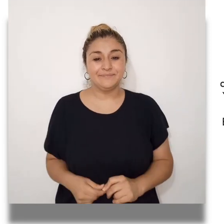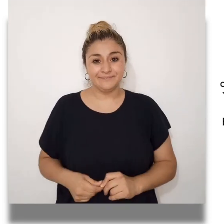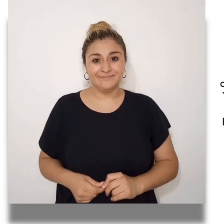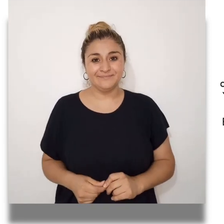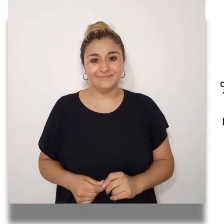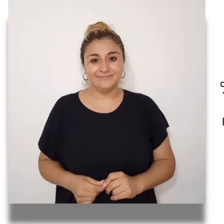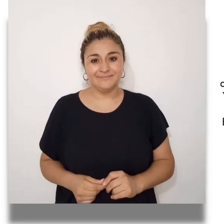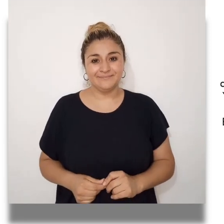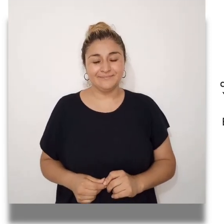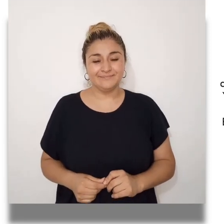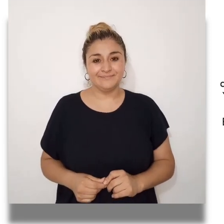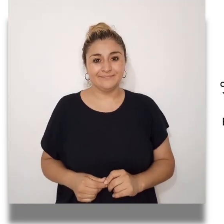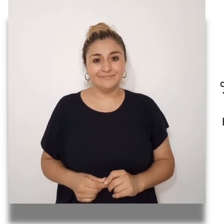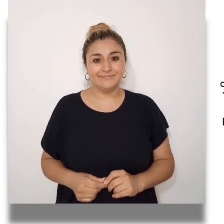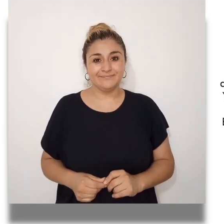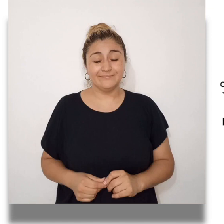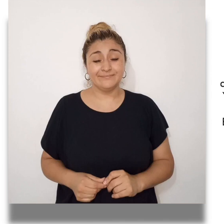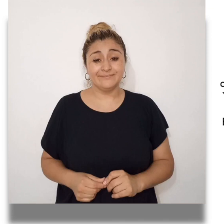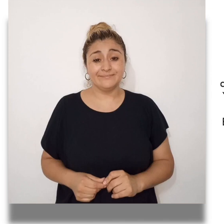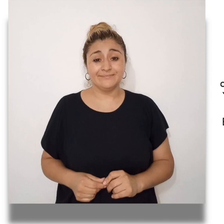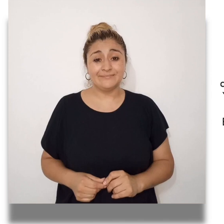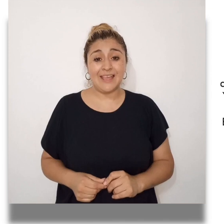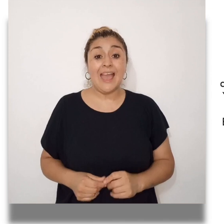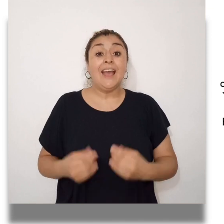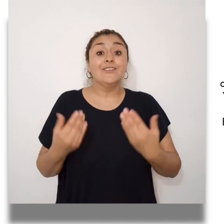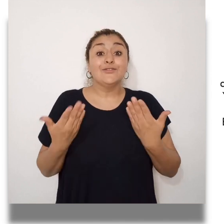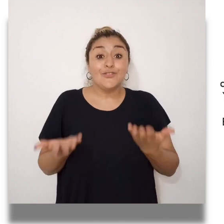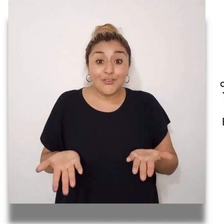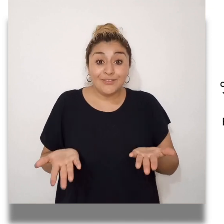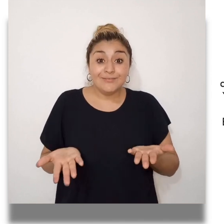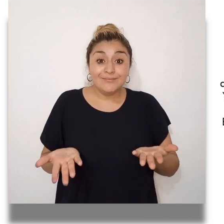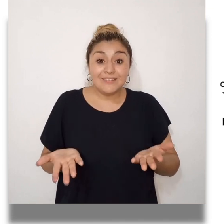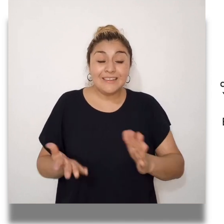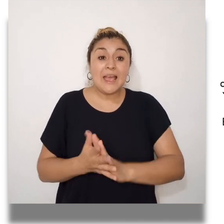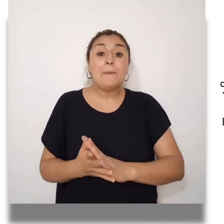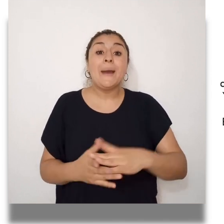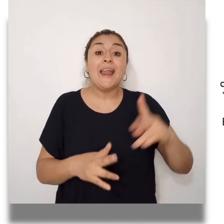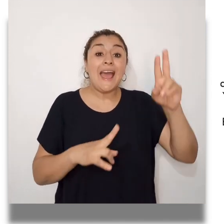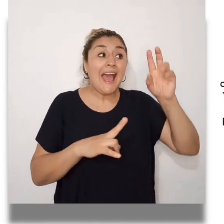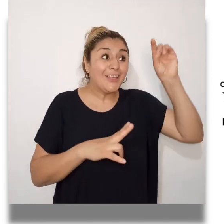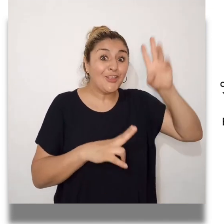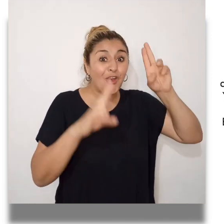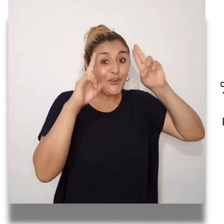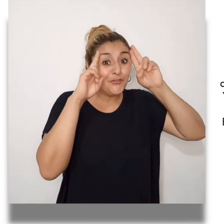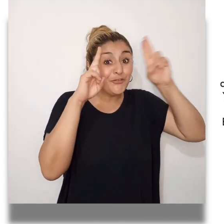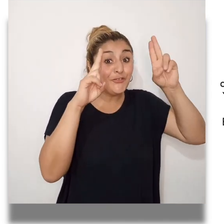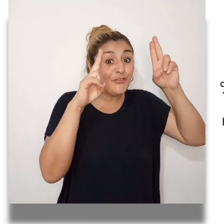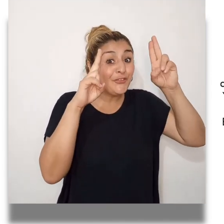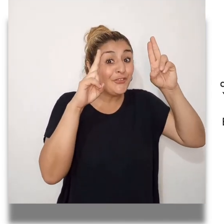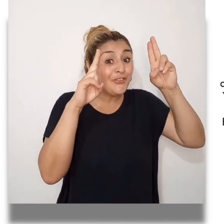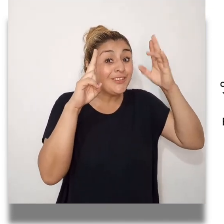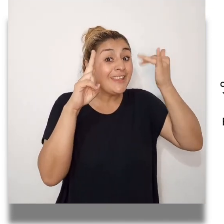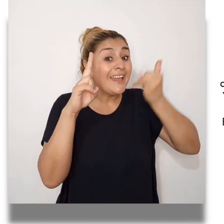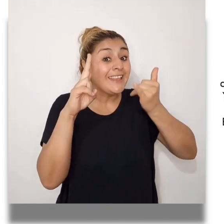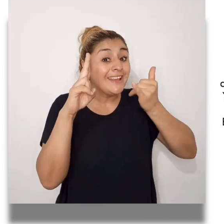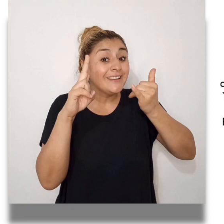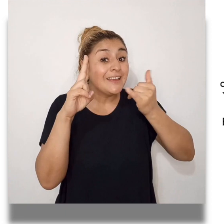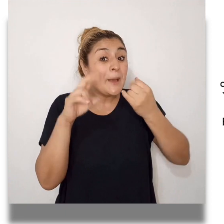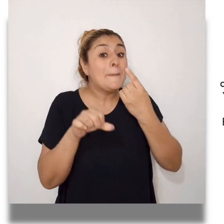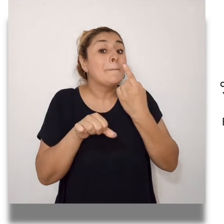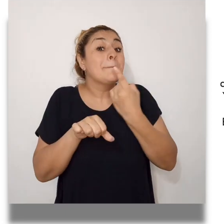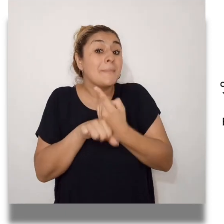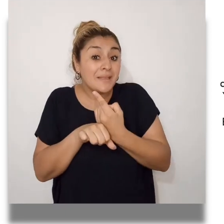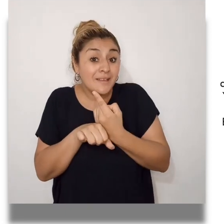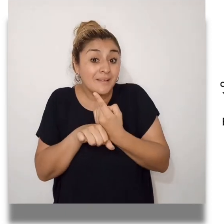Pour avoir la crainte de Dieu, para tener el temor de Dios, un, primero, acceptar sus palabras